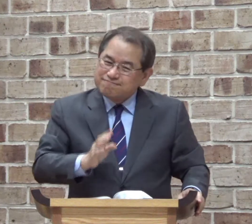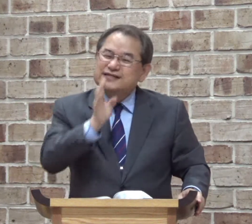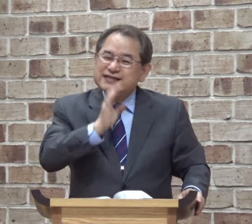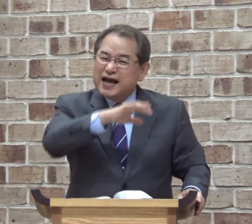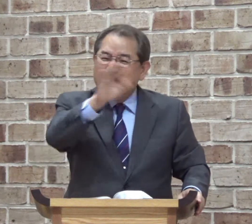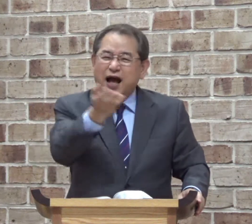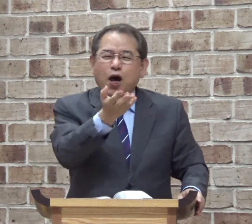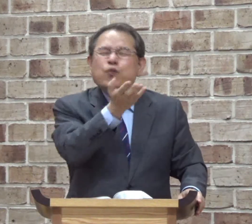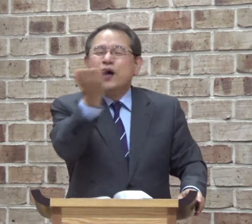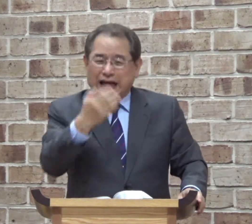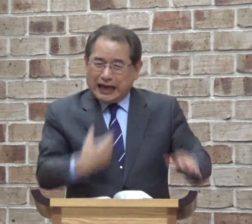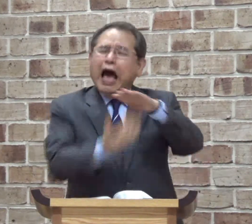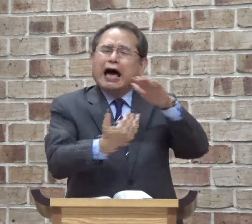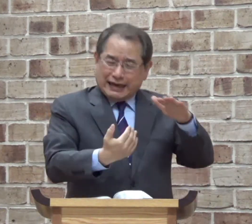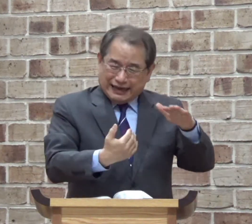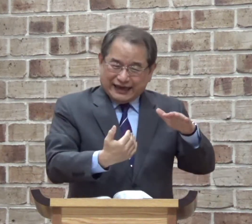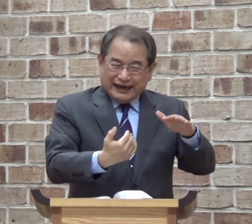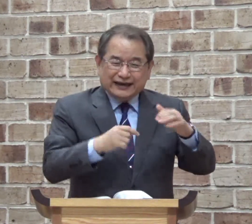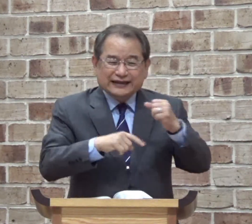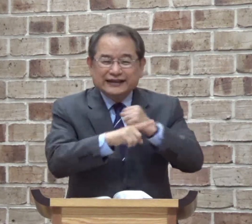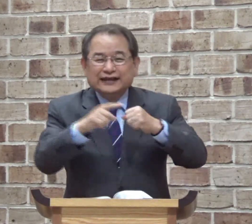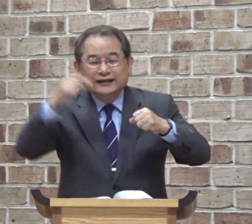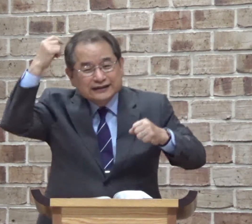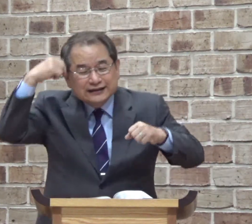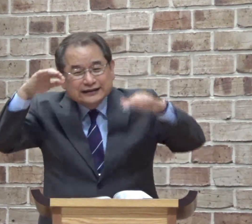쉬운 일보다 힘든 일을 선택하는 사람.